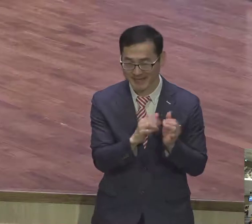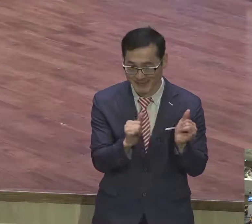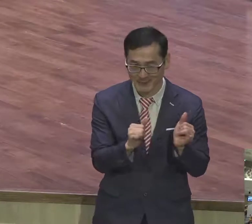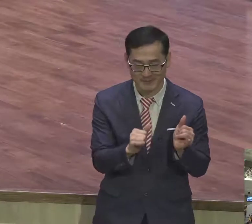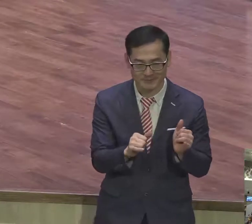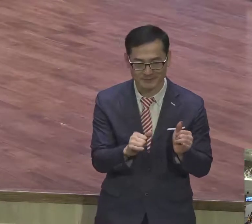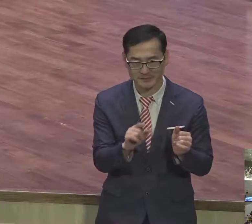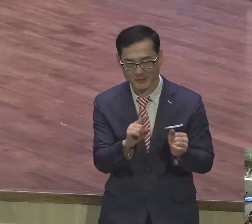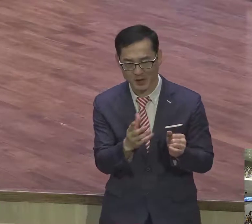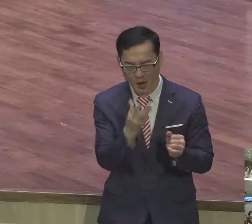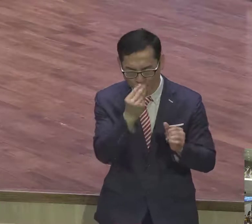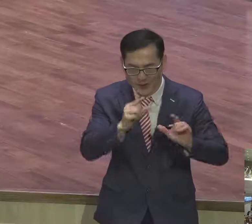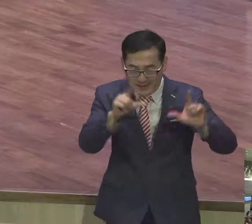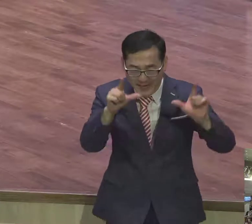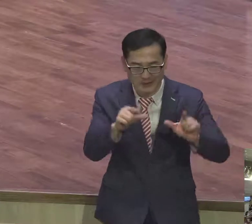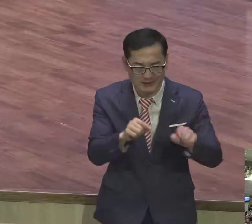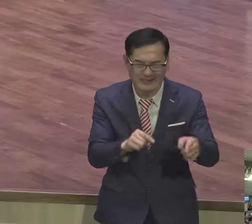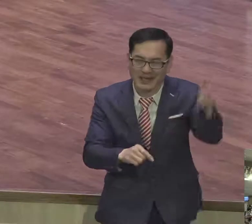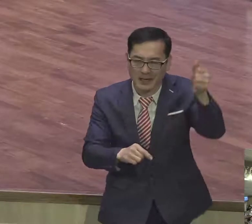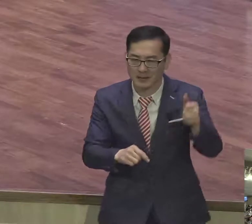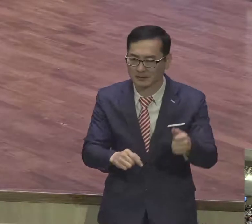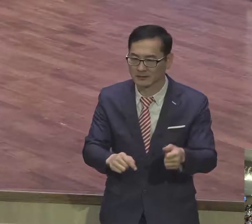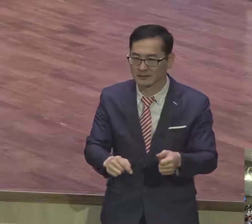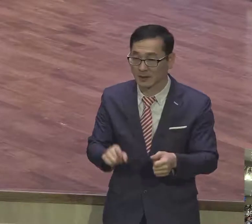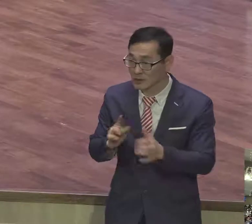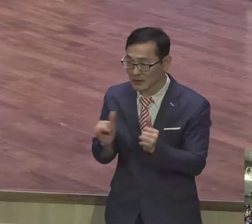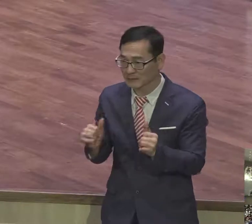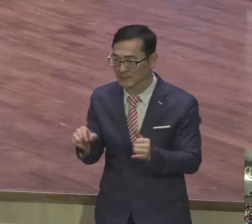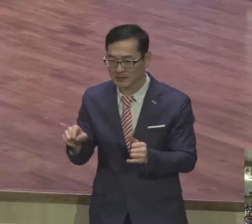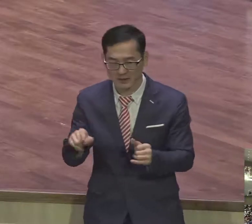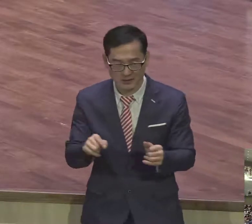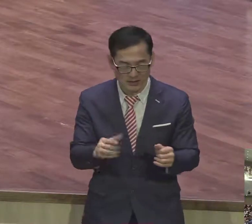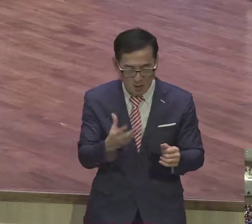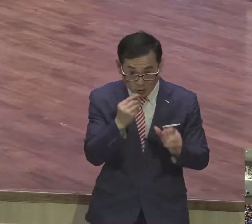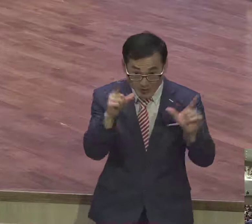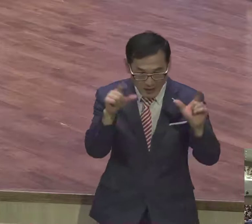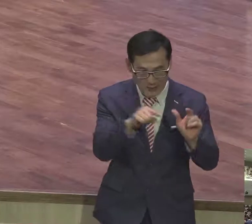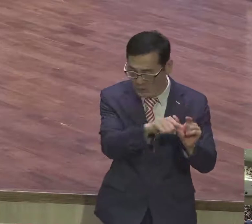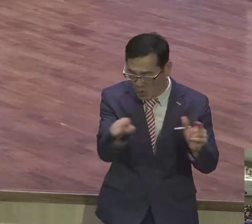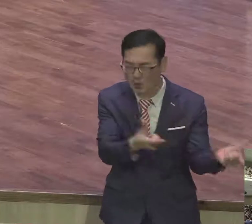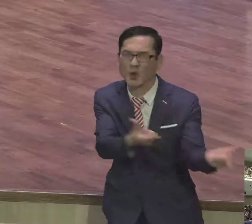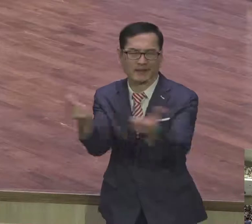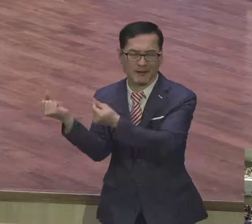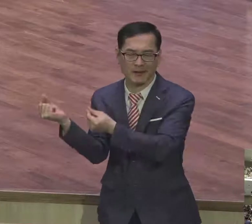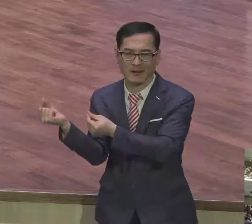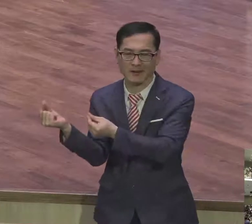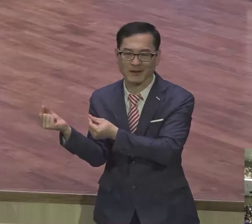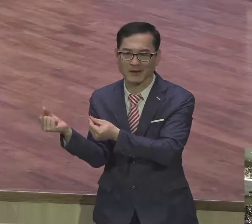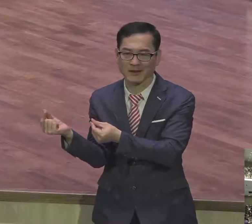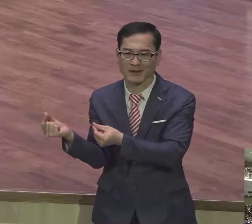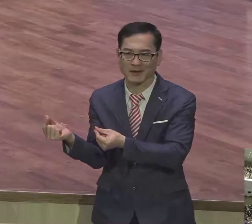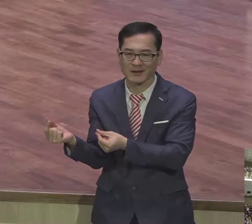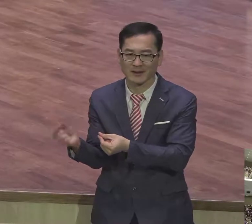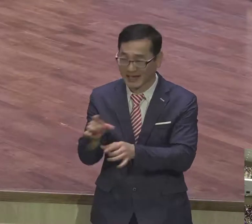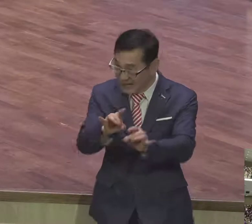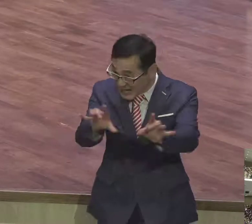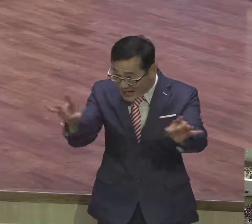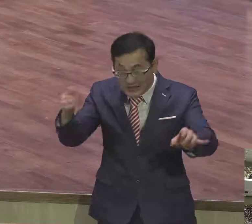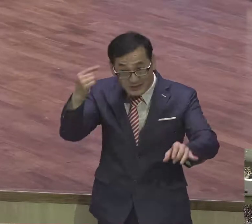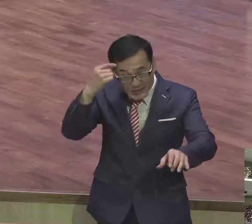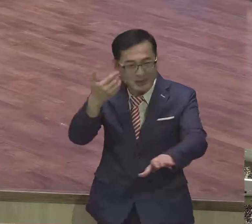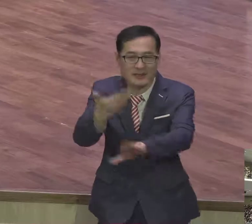낮게 여기고 모든 사람은 모든 나를 각게 여기나니 각각 자기 마음으로 확정할지니라